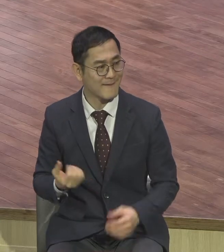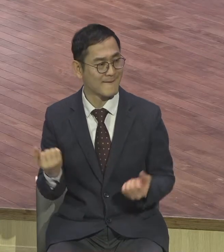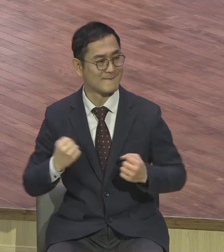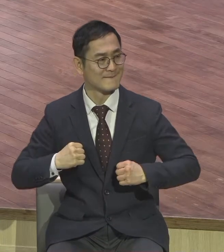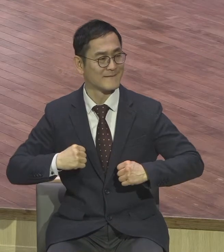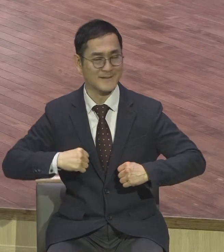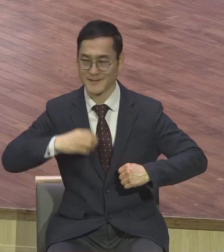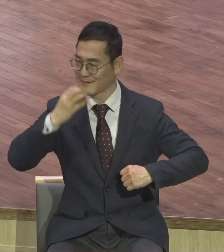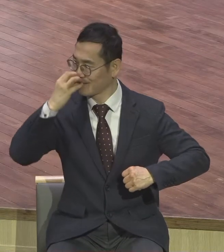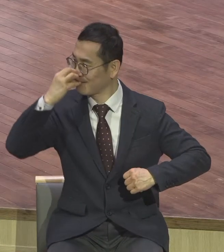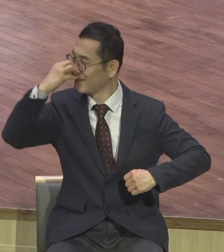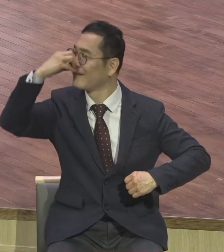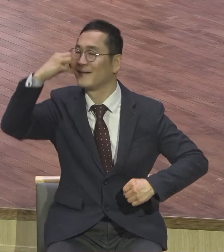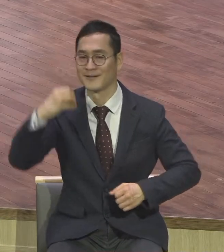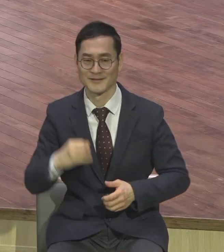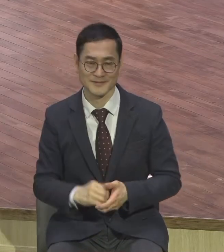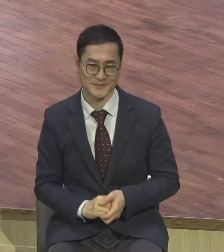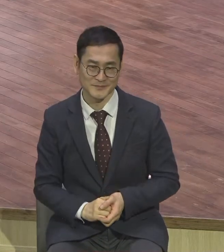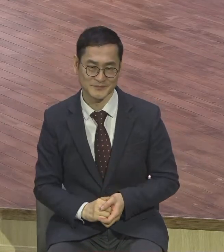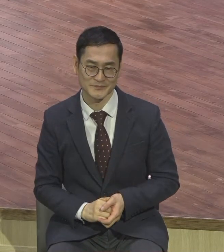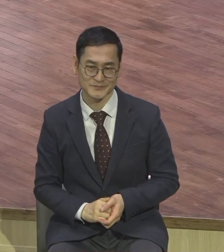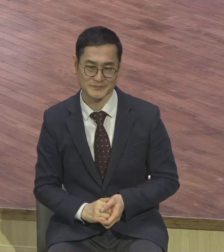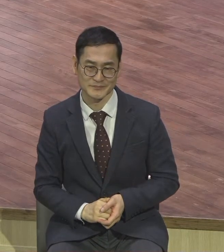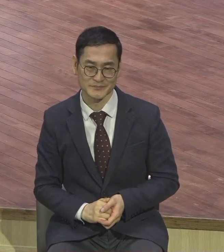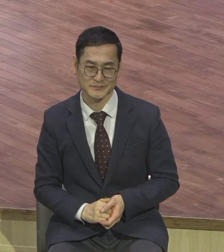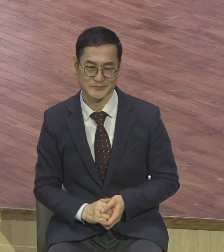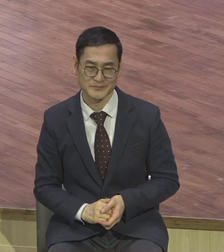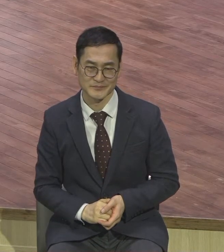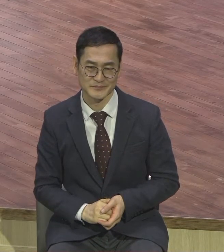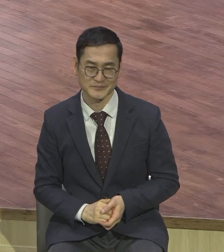이전에 귀신이 나가서 이불이 나가겠지 뭐